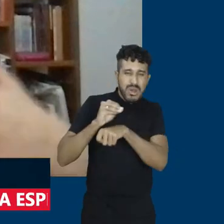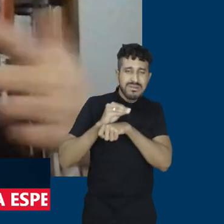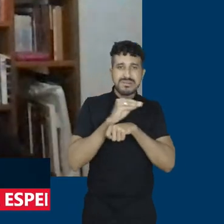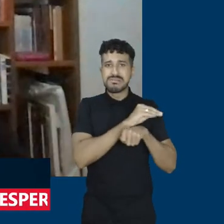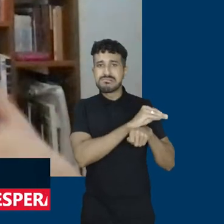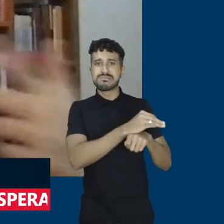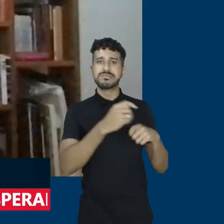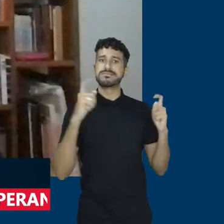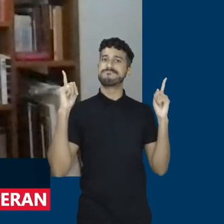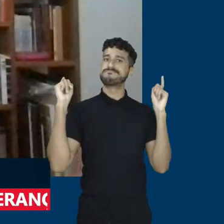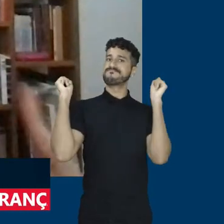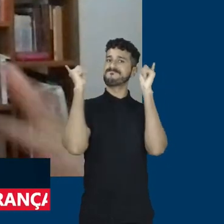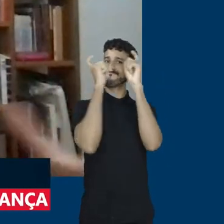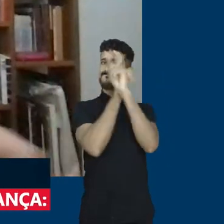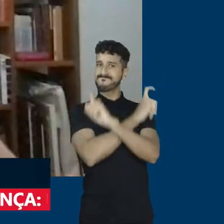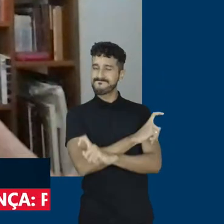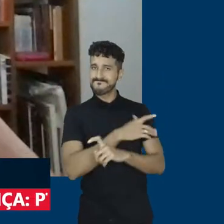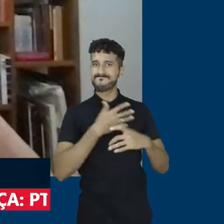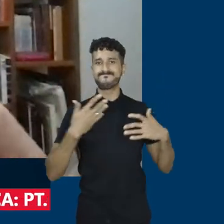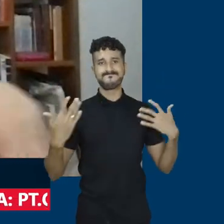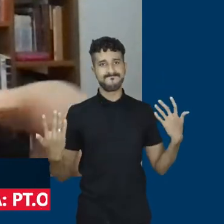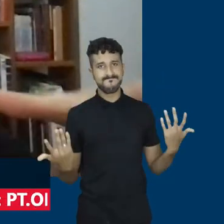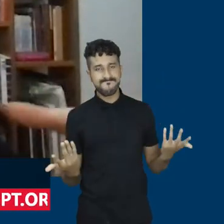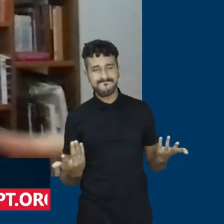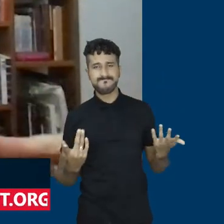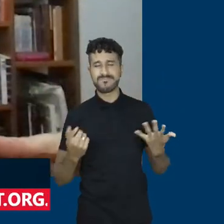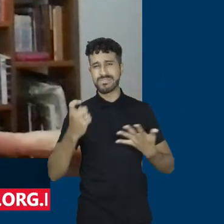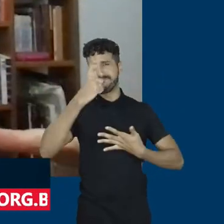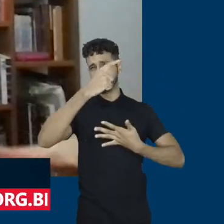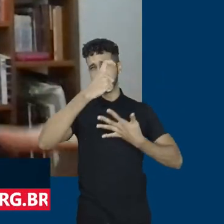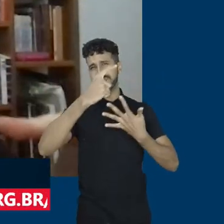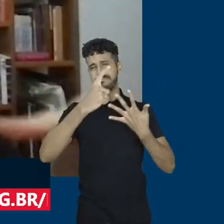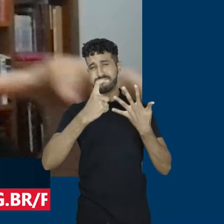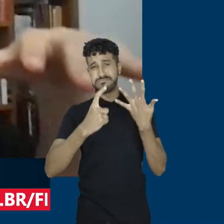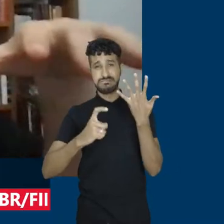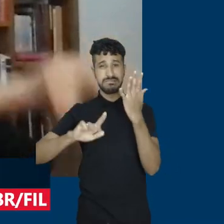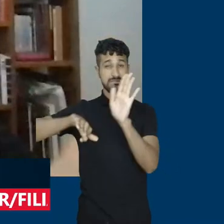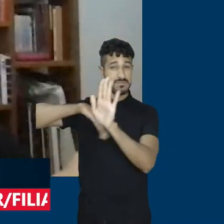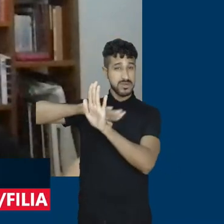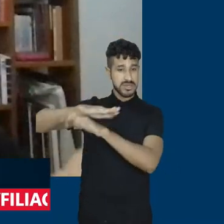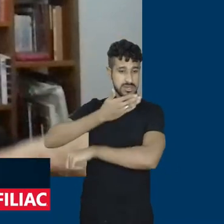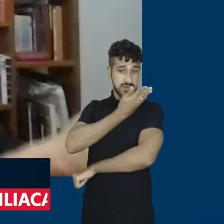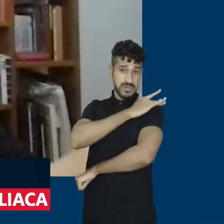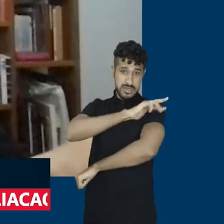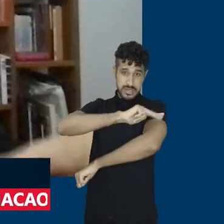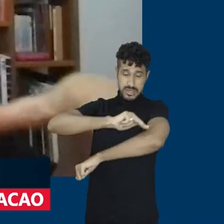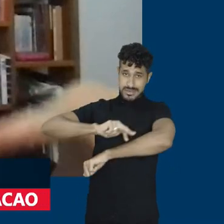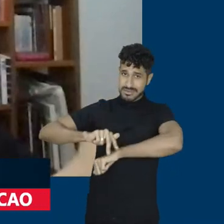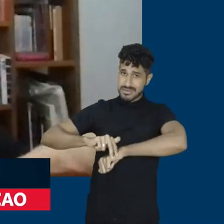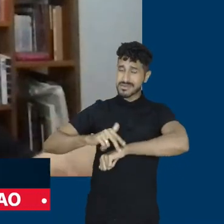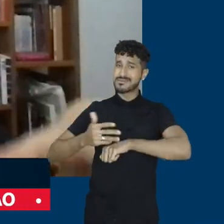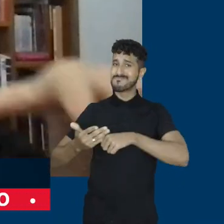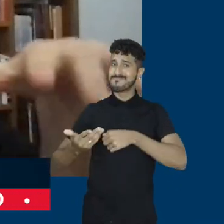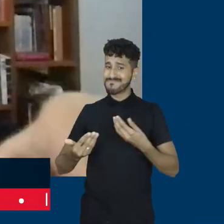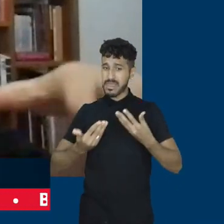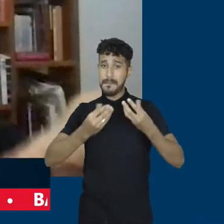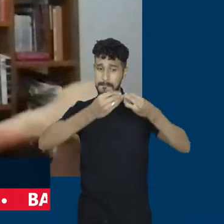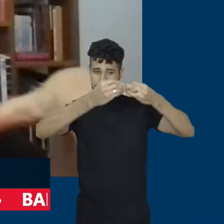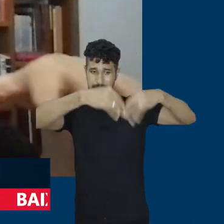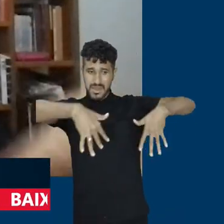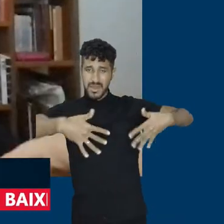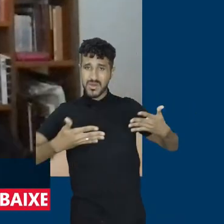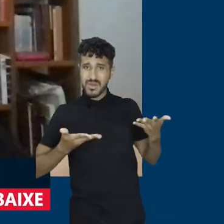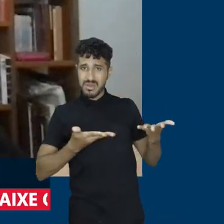de se colocar também por conta disso. Então, tem todo um racismo estrutural que atua, né, sobre